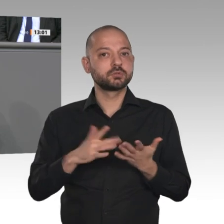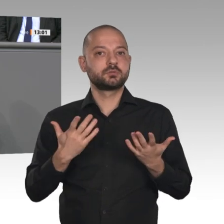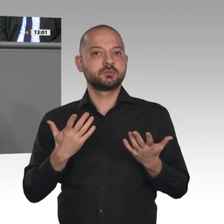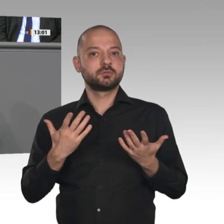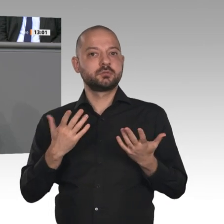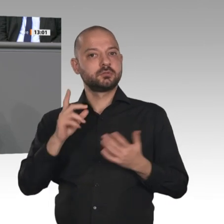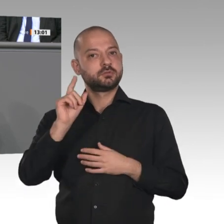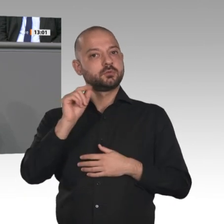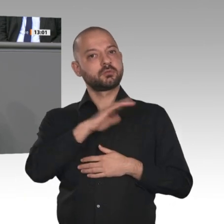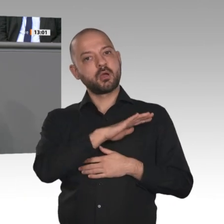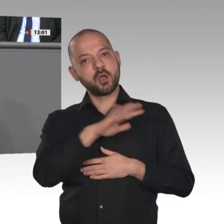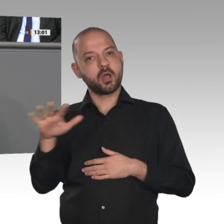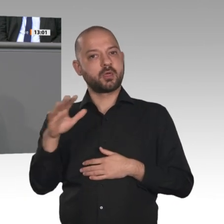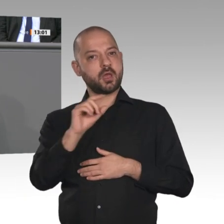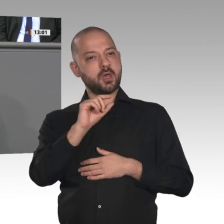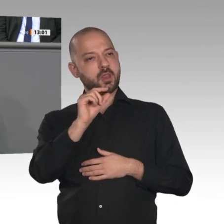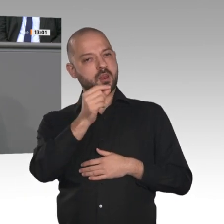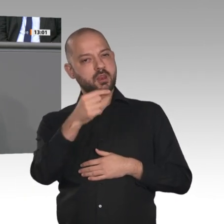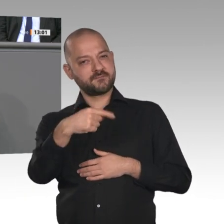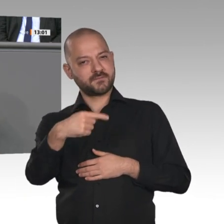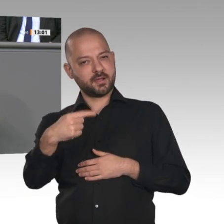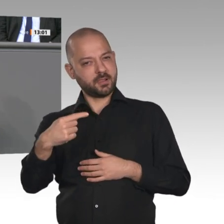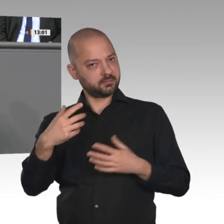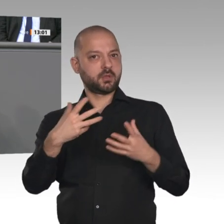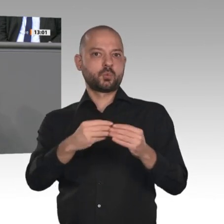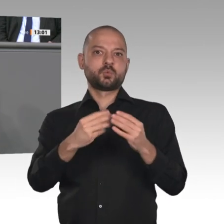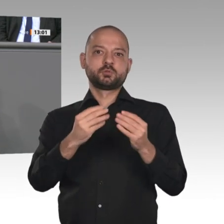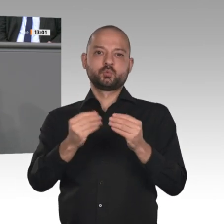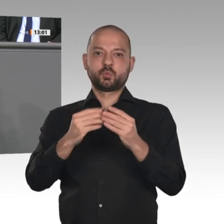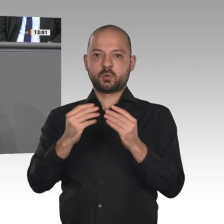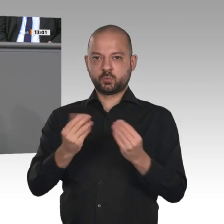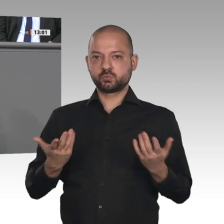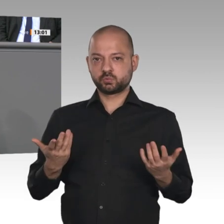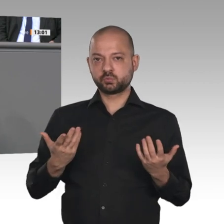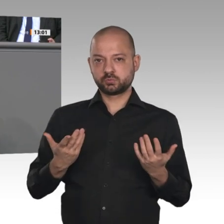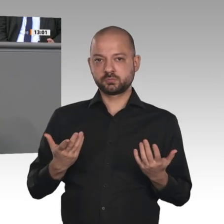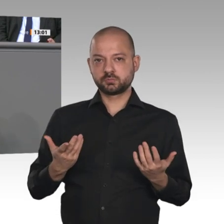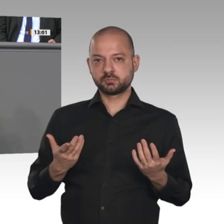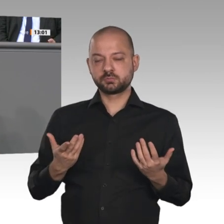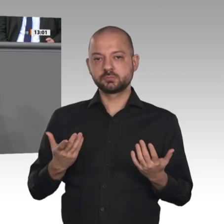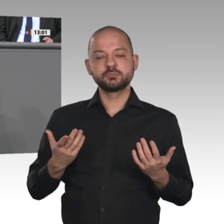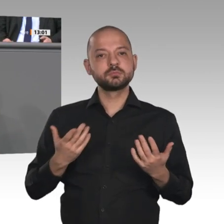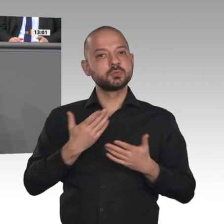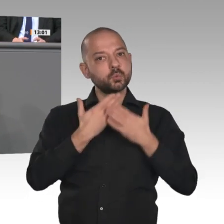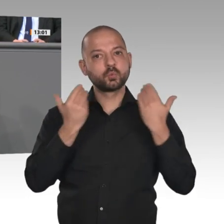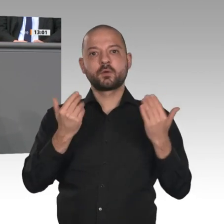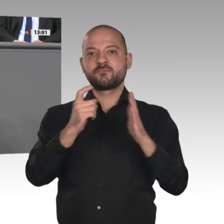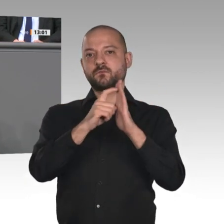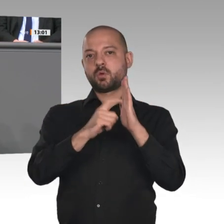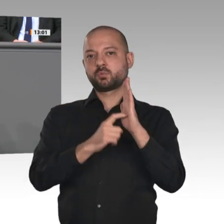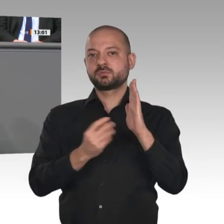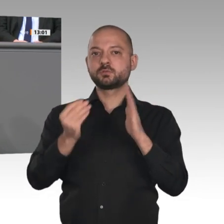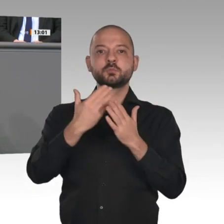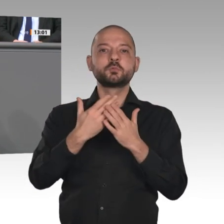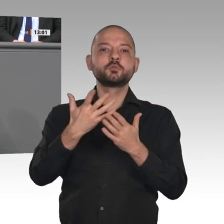der Antrag der FDP alle Lücken beseitigt, keine weiteren Voraussetzungen einfügt, wie etwa Sprachkenntnisse,